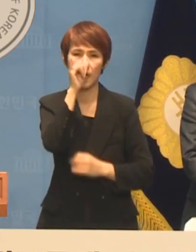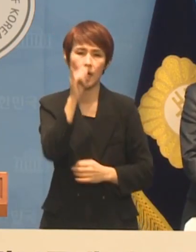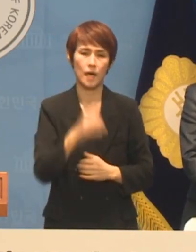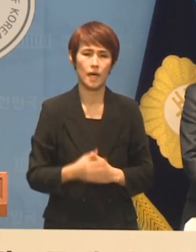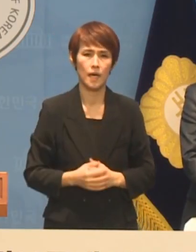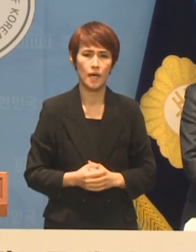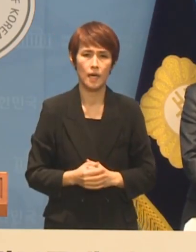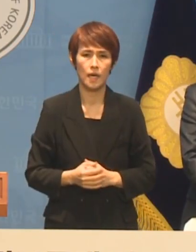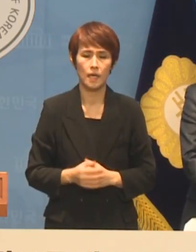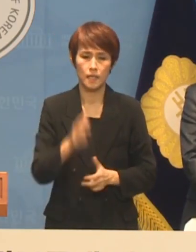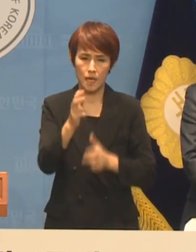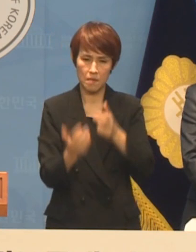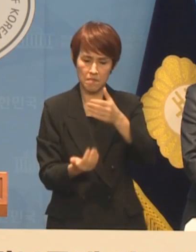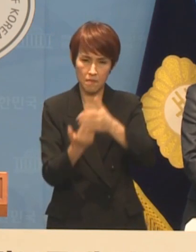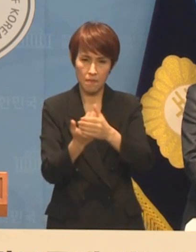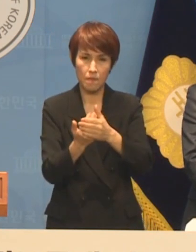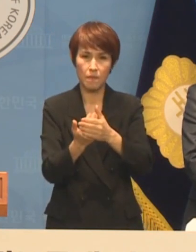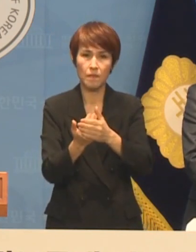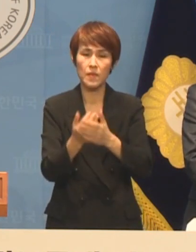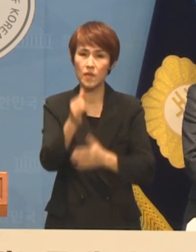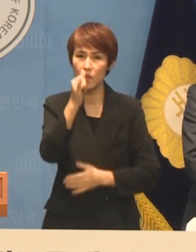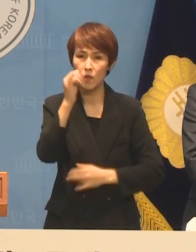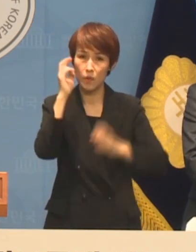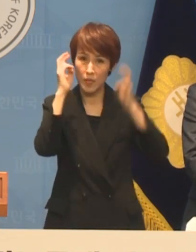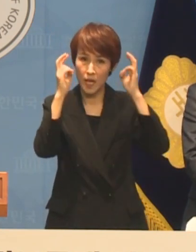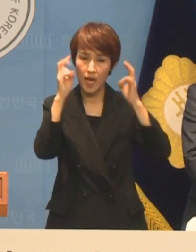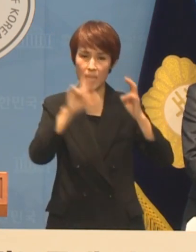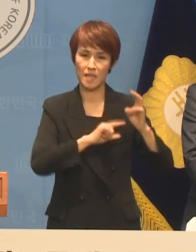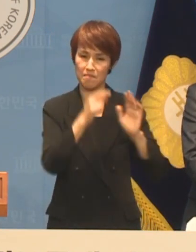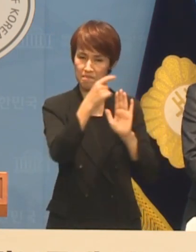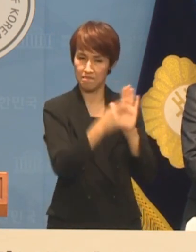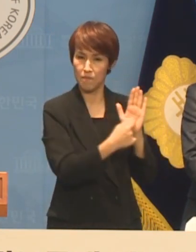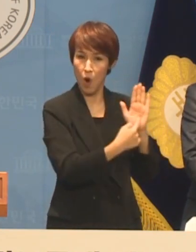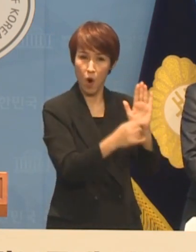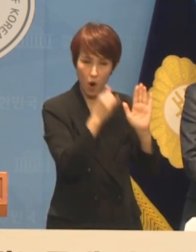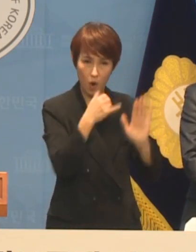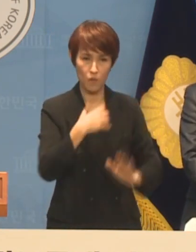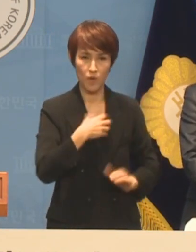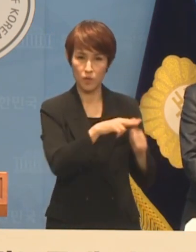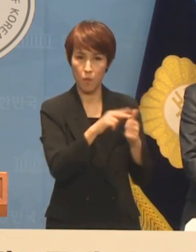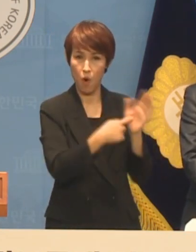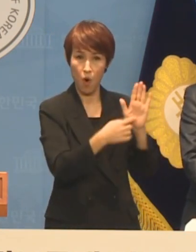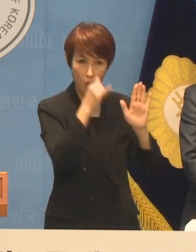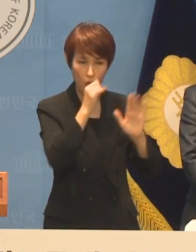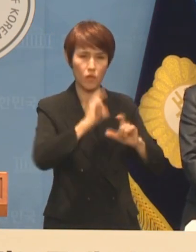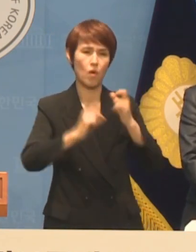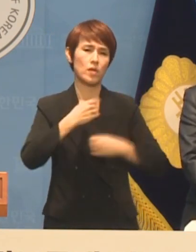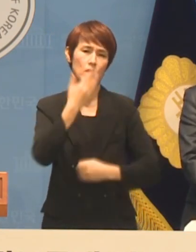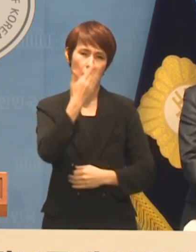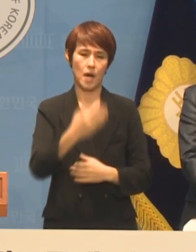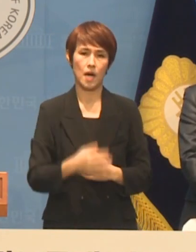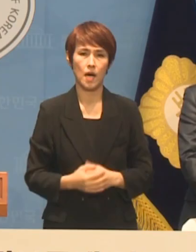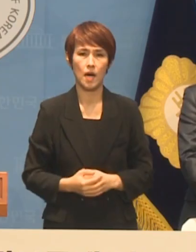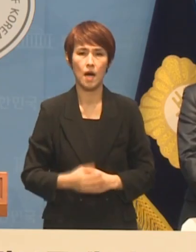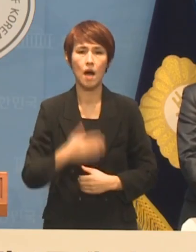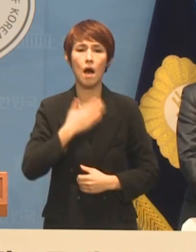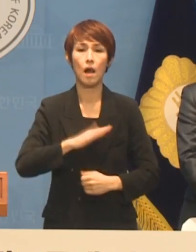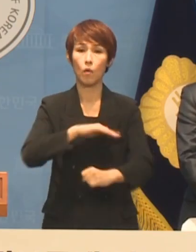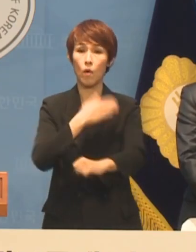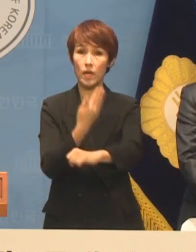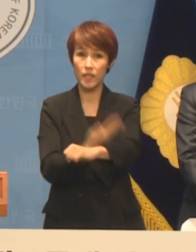있습니다. 산재 기업의 명단을 공개할수록 위험 정보를 공개할수록 더 안전할 수 있게 됩니다. 알